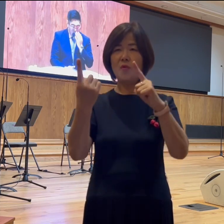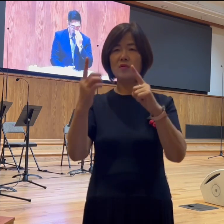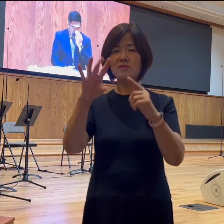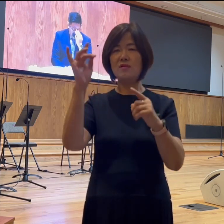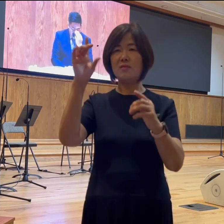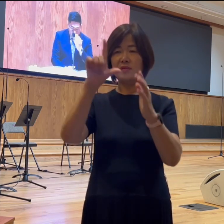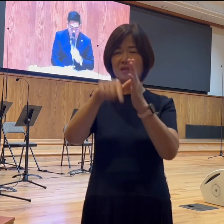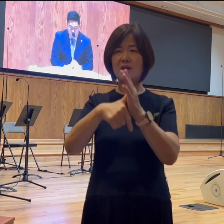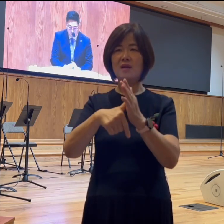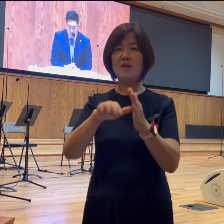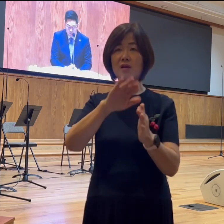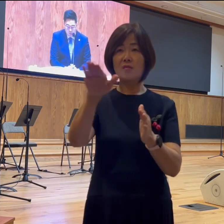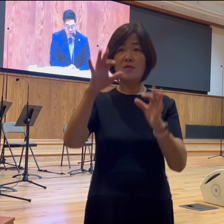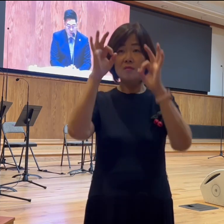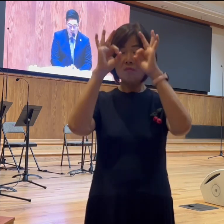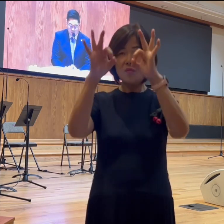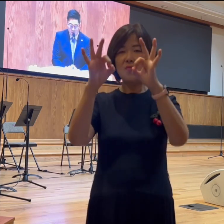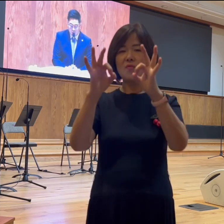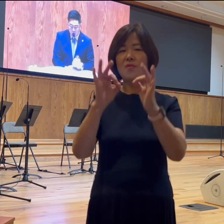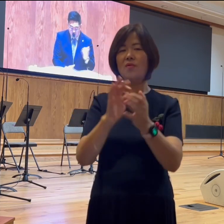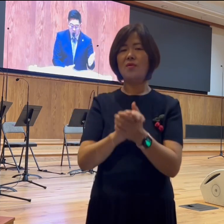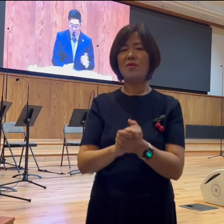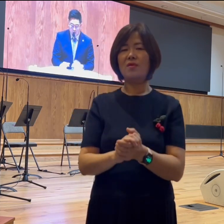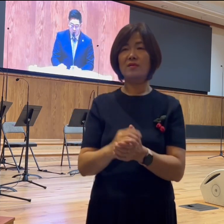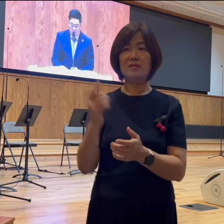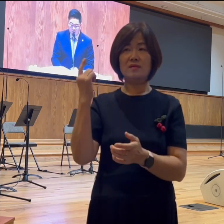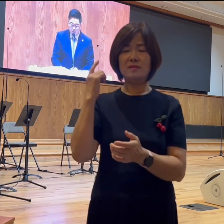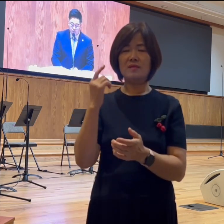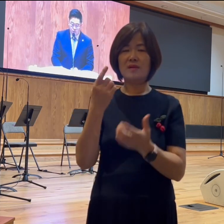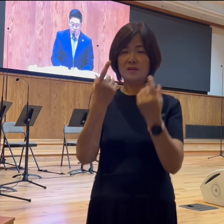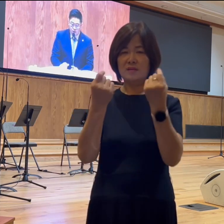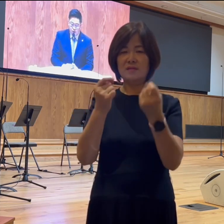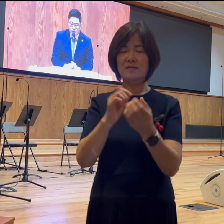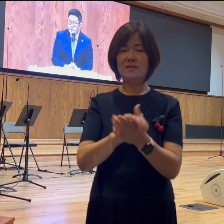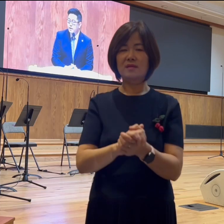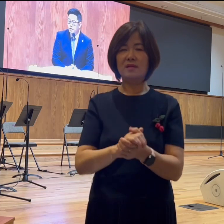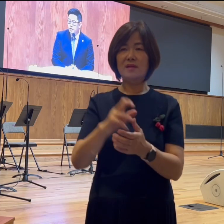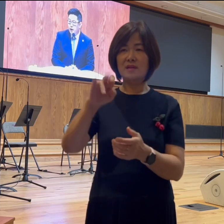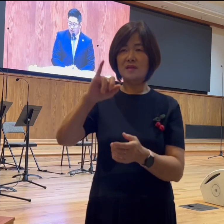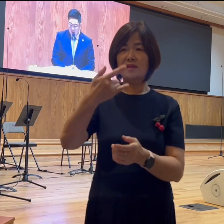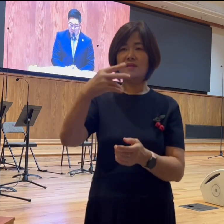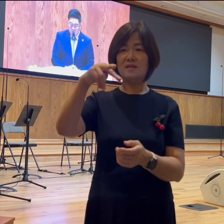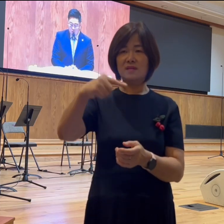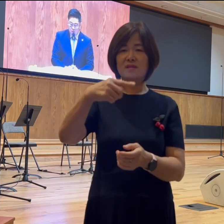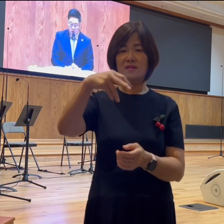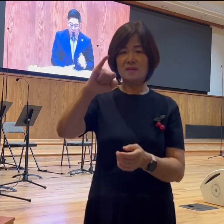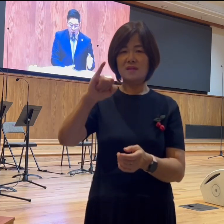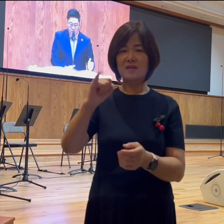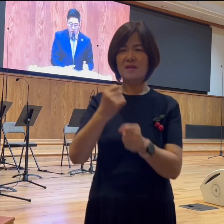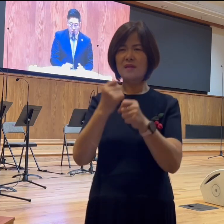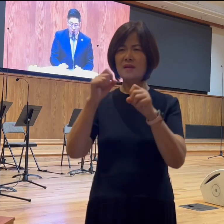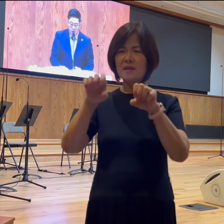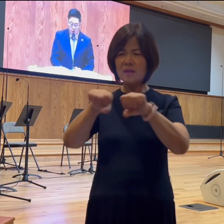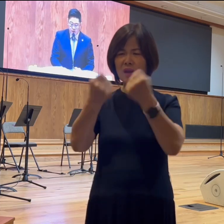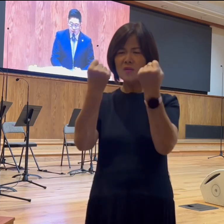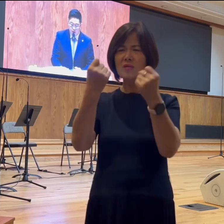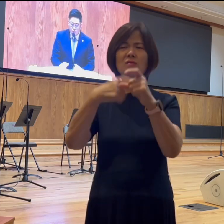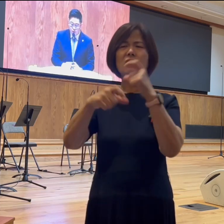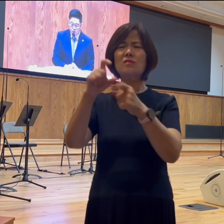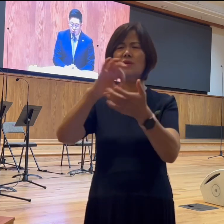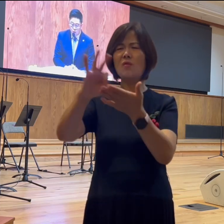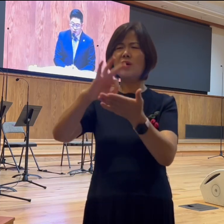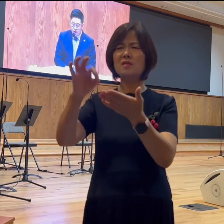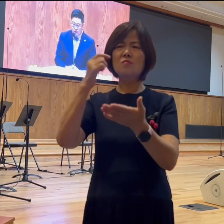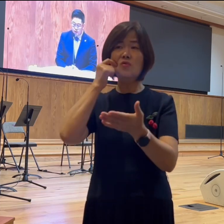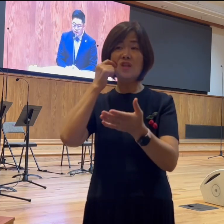시간에 여러분 보셨을, 또 들으셨을 건데, 이 긴스키를 간단하게 설명하면 깨어져서 더 이상 사용할 수